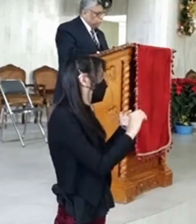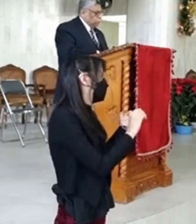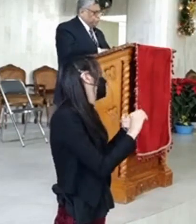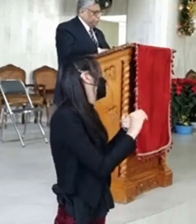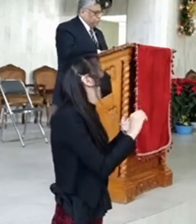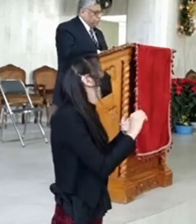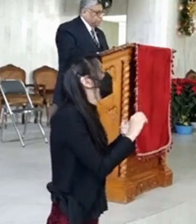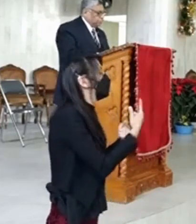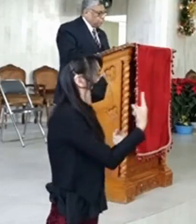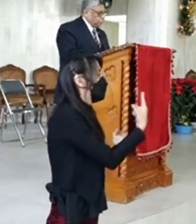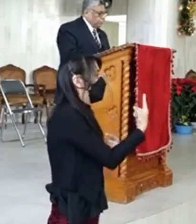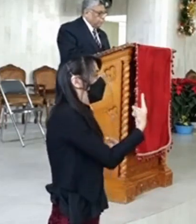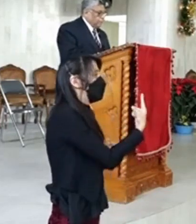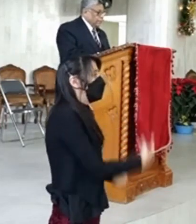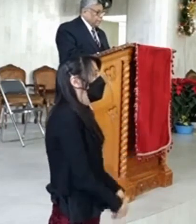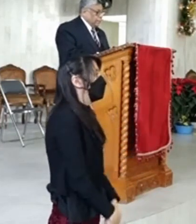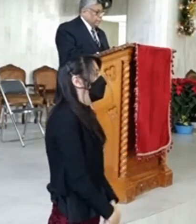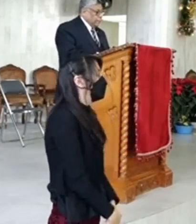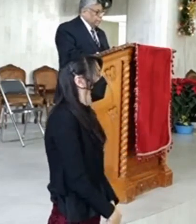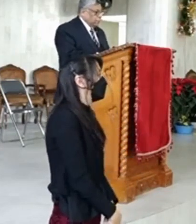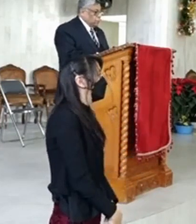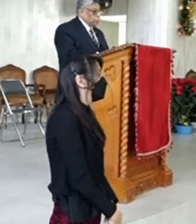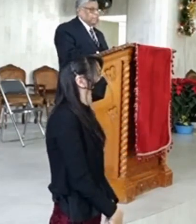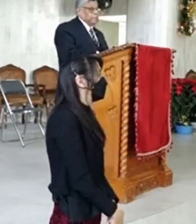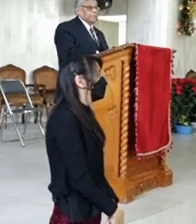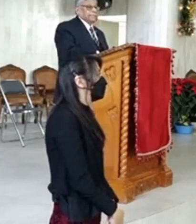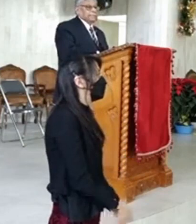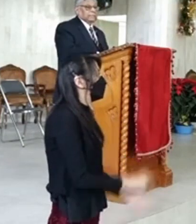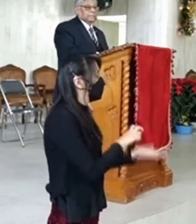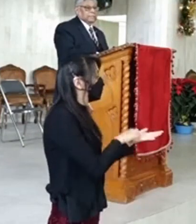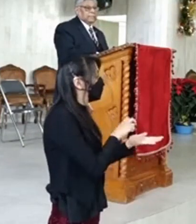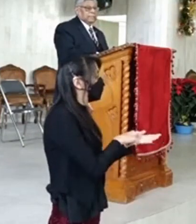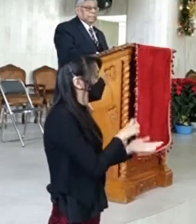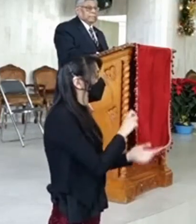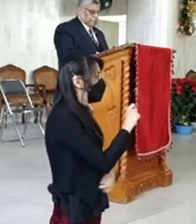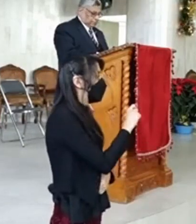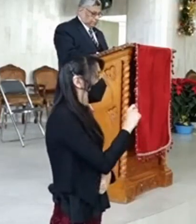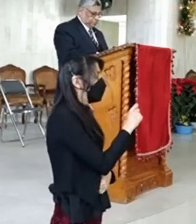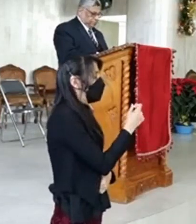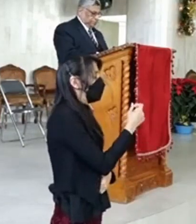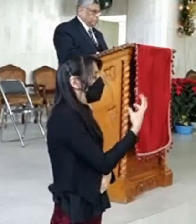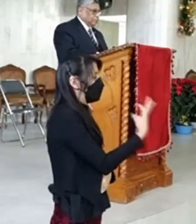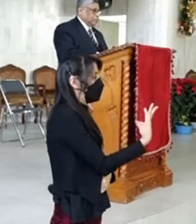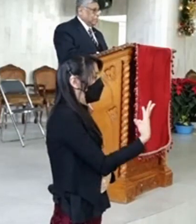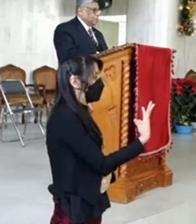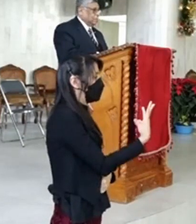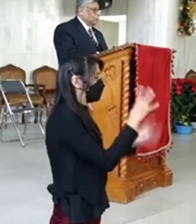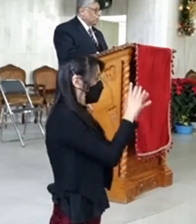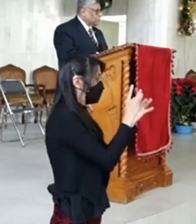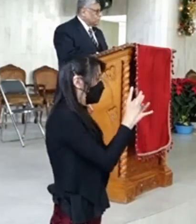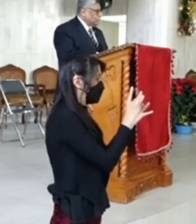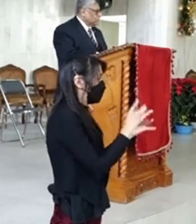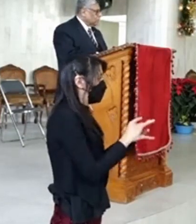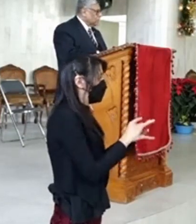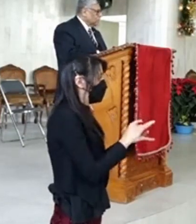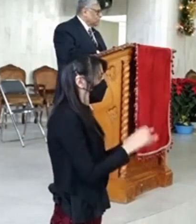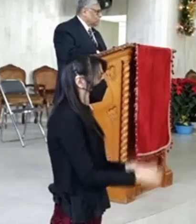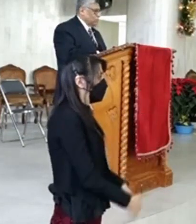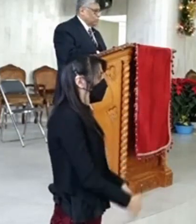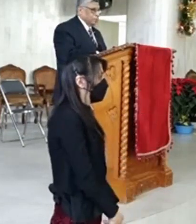en el capítulo primero, el versículo 23 dice así. Lo